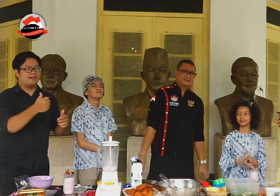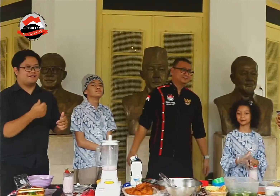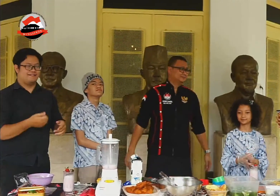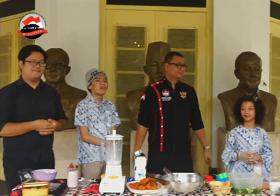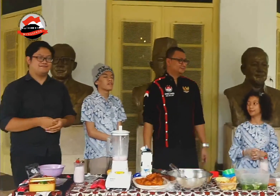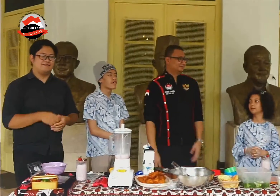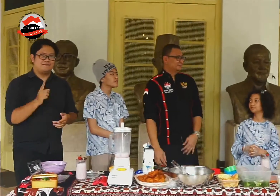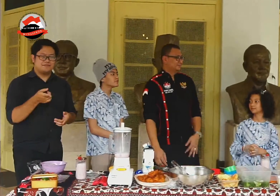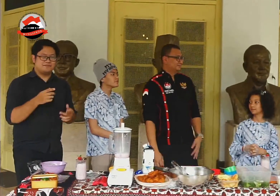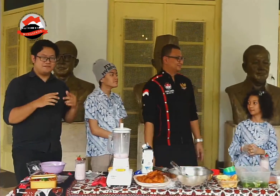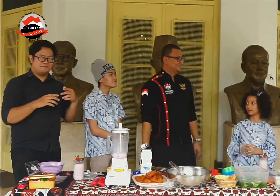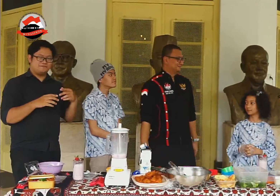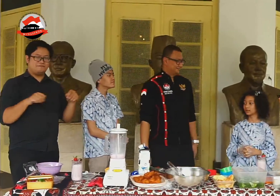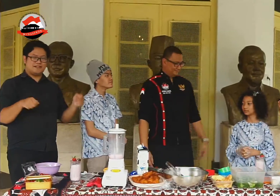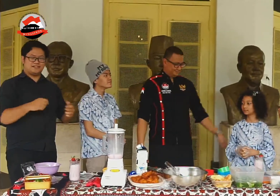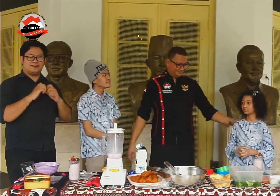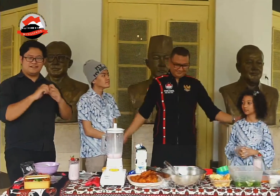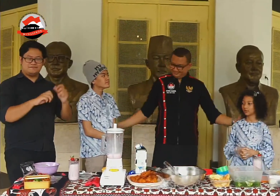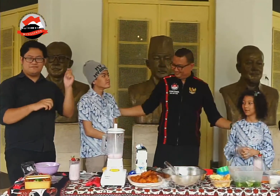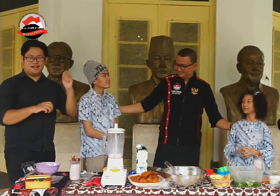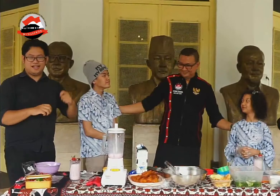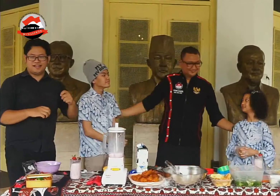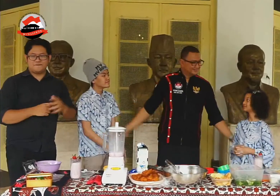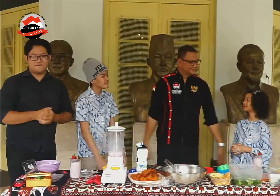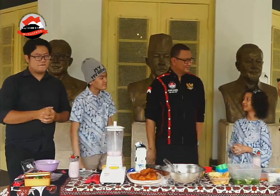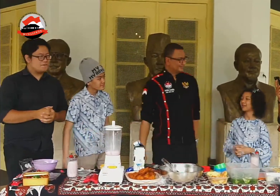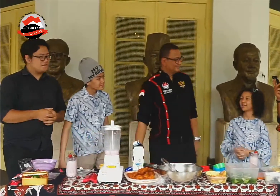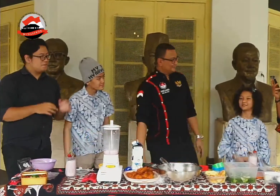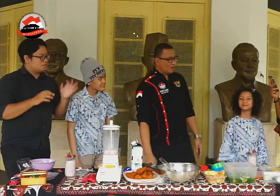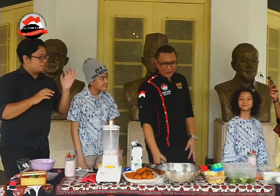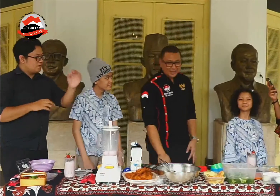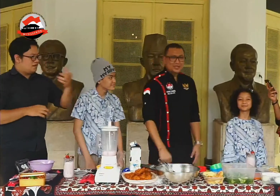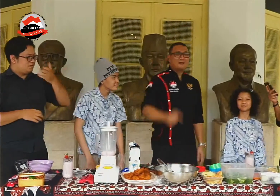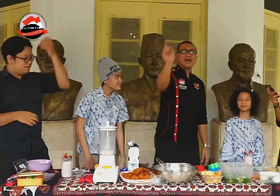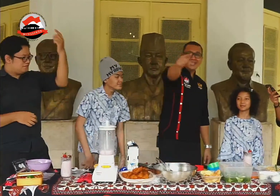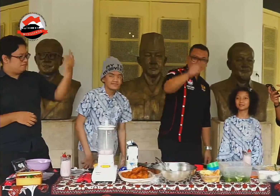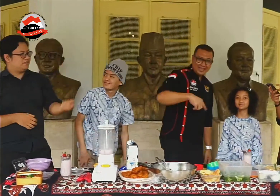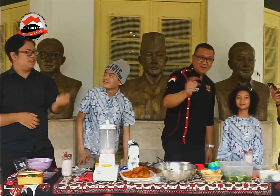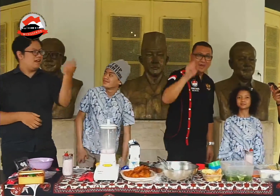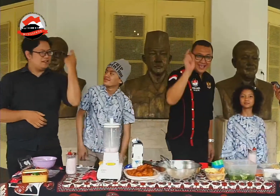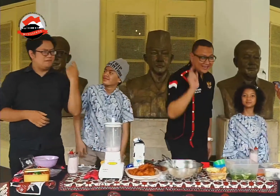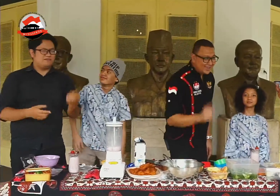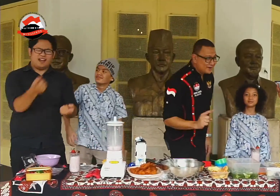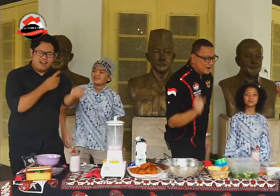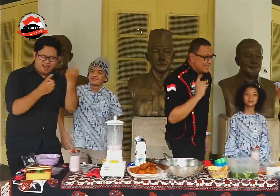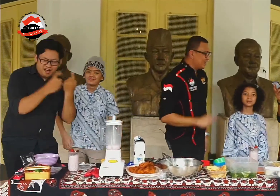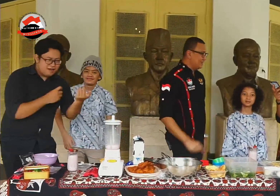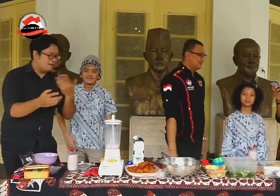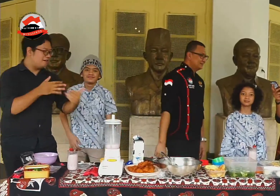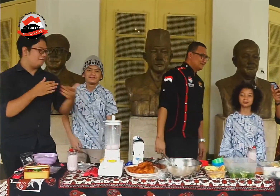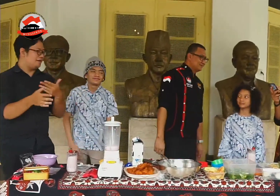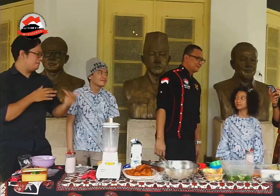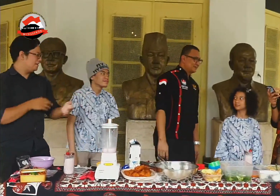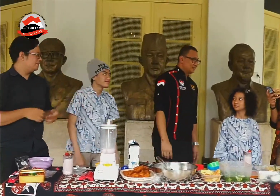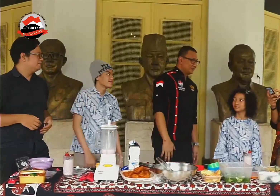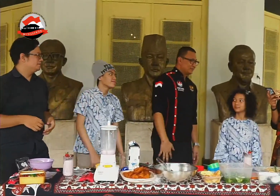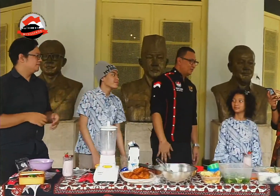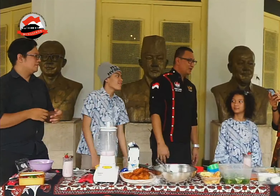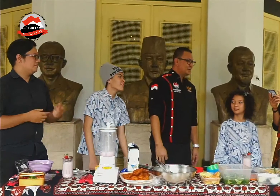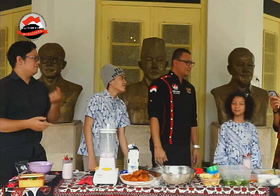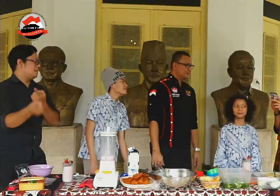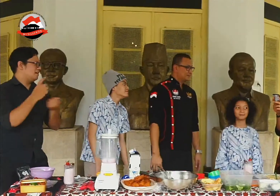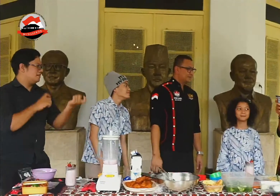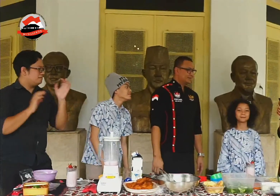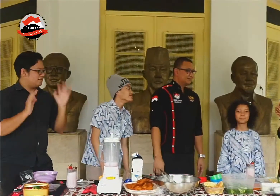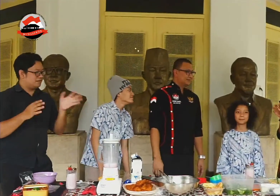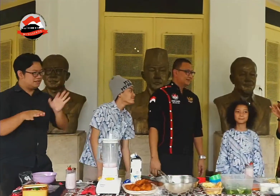hati. Oh wow. Oke, chef, ada lagi pertanyaan? Boleh, chef. Yang banyak ya. Ini kayak pertanyaannya banyak, nanti boleh.